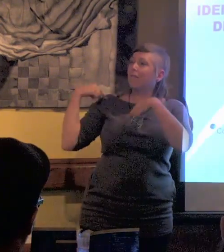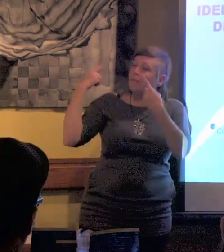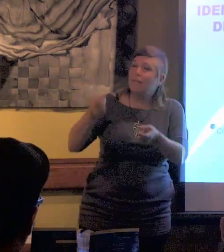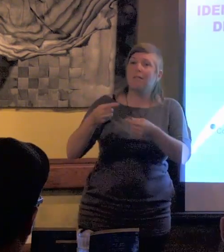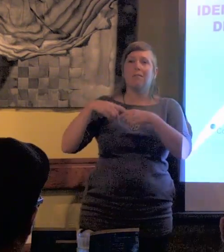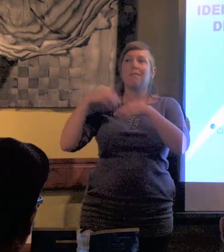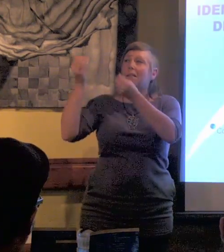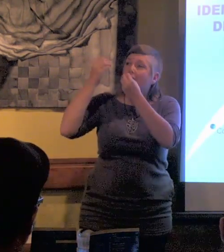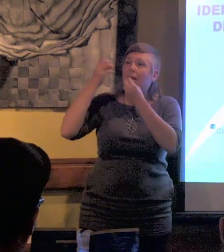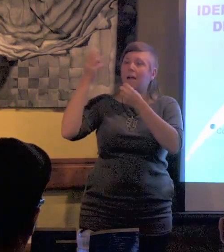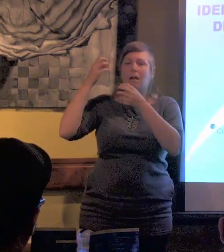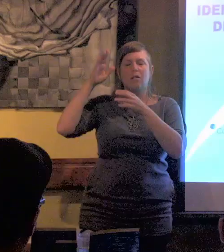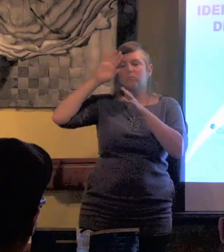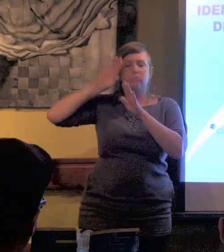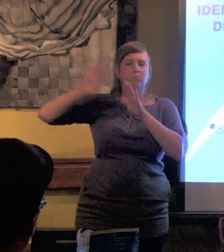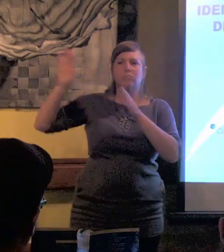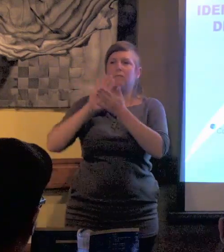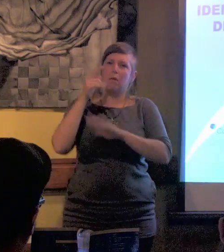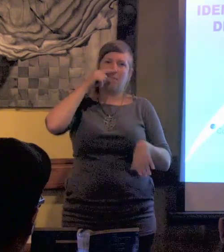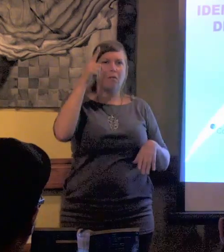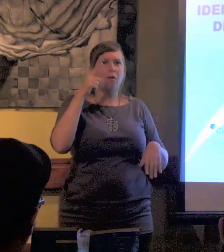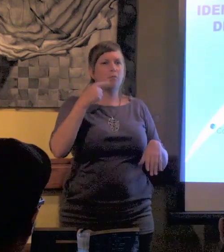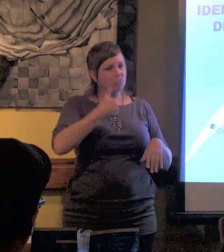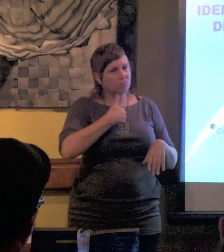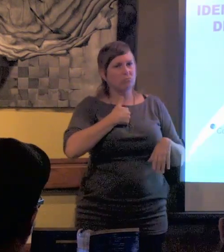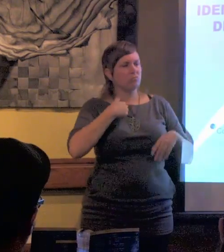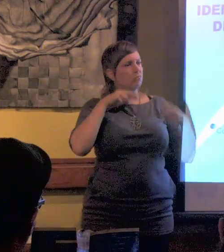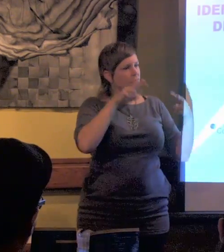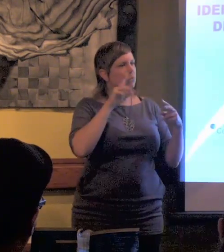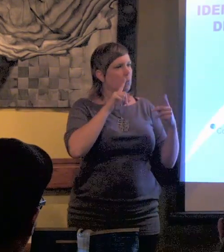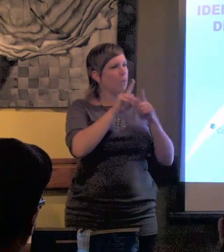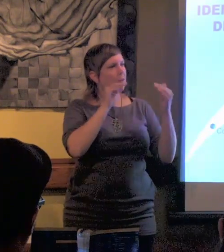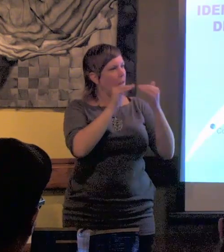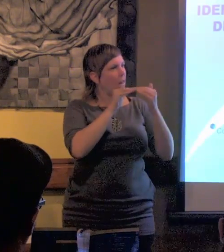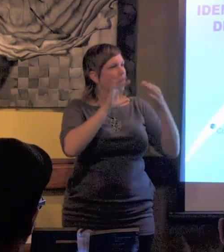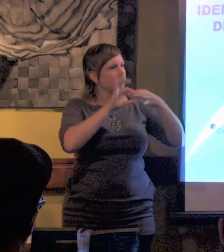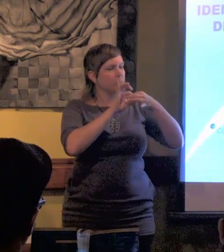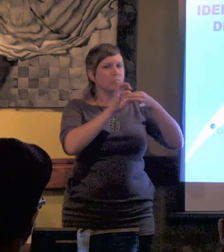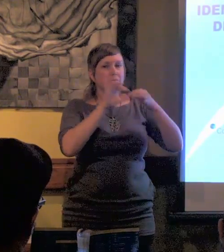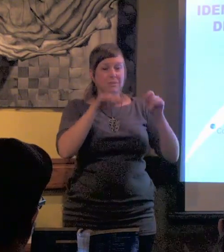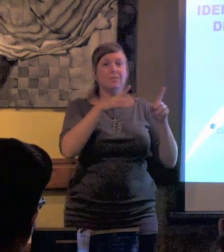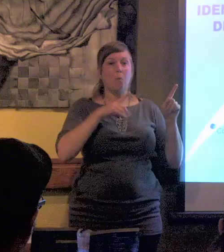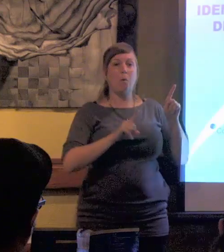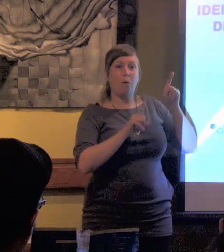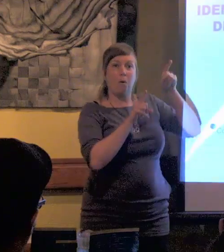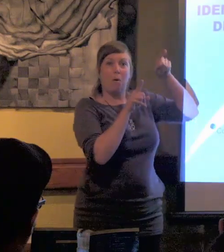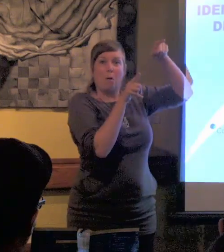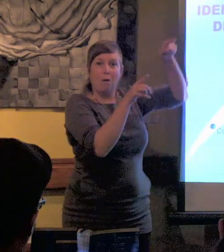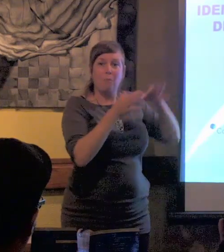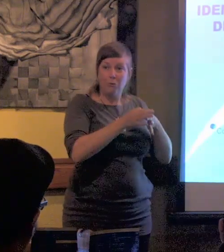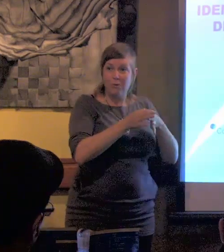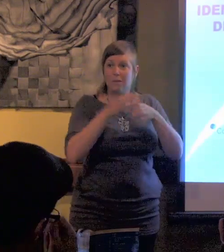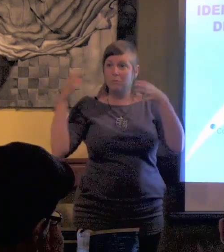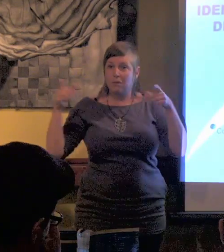et il va introduire la personne sourde dans la communication. Et l'autonomie, donc, on l'atteint parce qu'on est